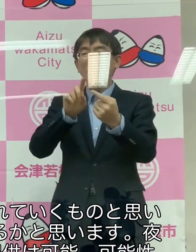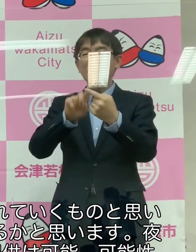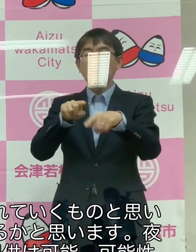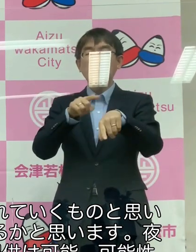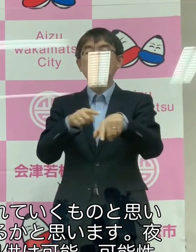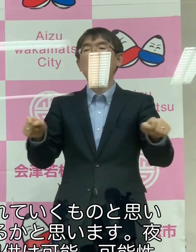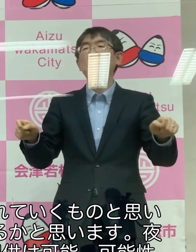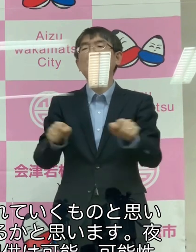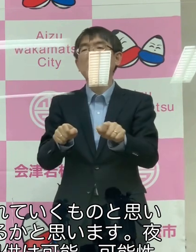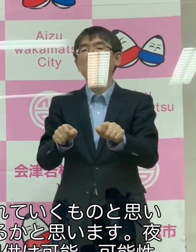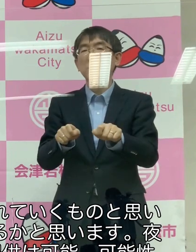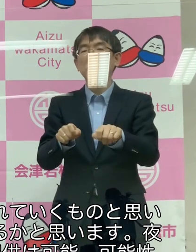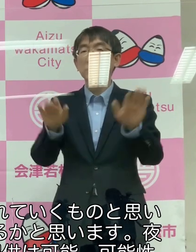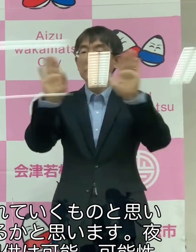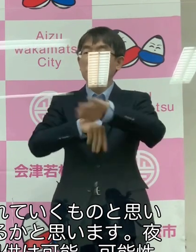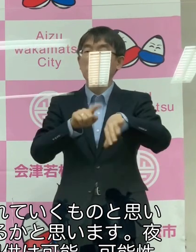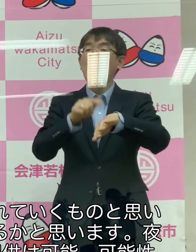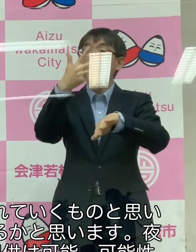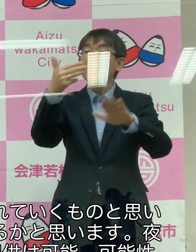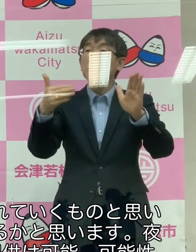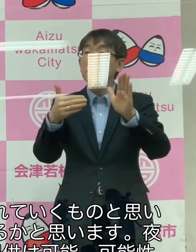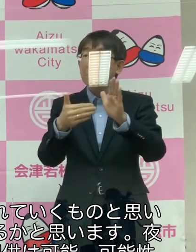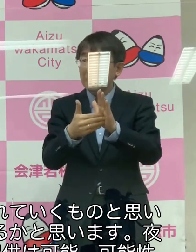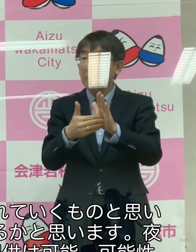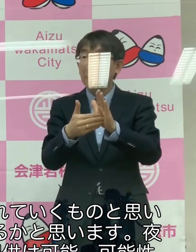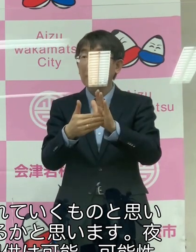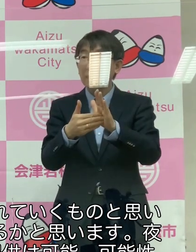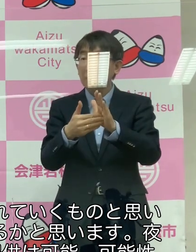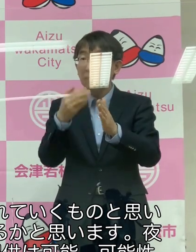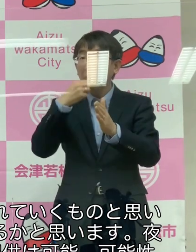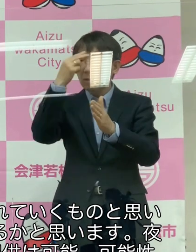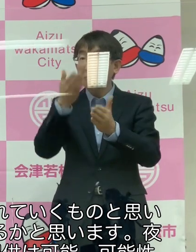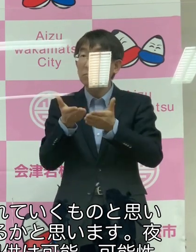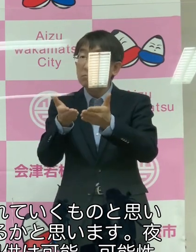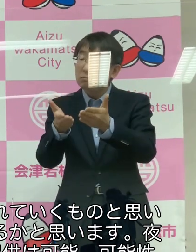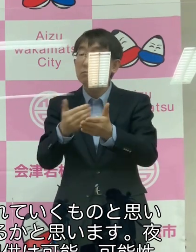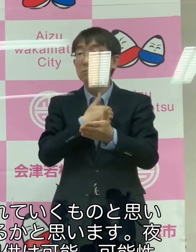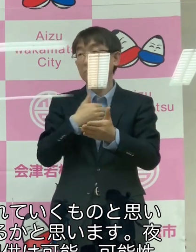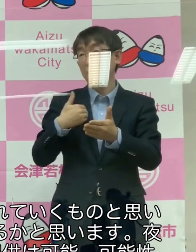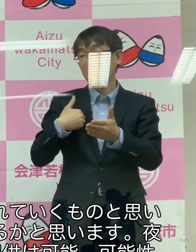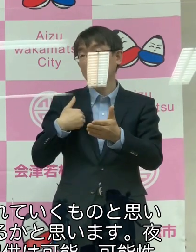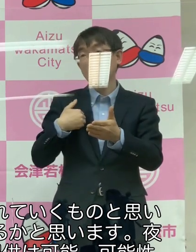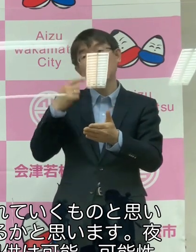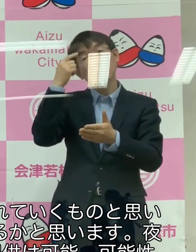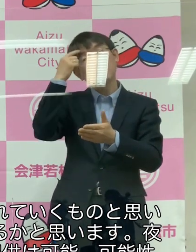時までアルコールの提供は可能性もあるというふうに理解しています。